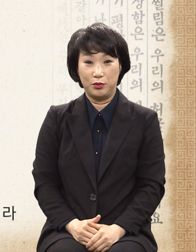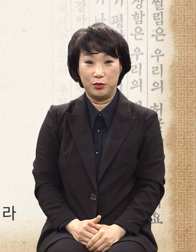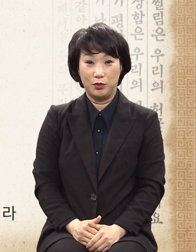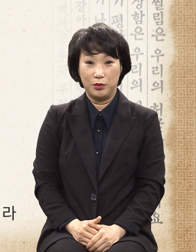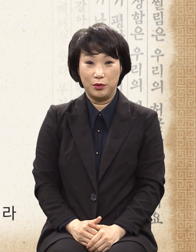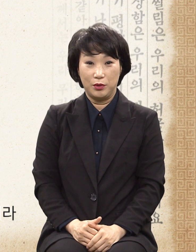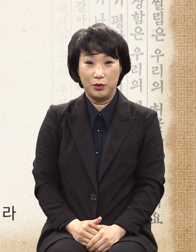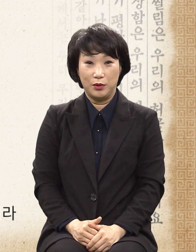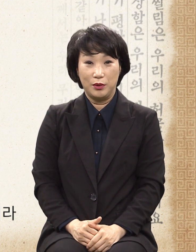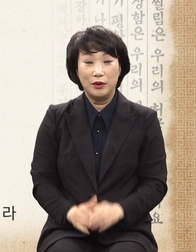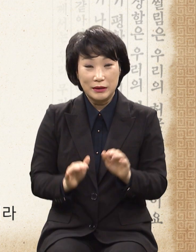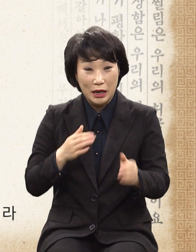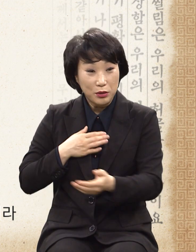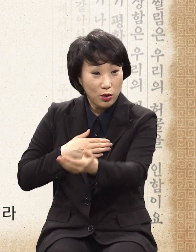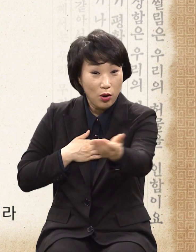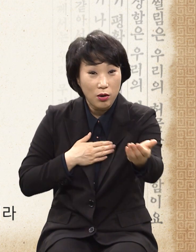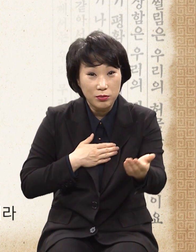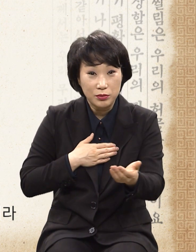하셨느니라. 여러분